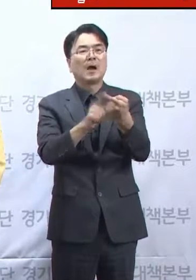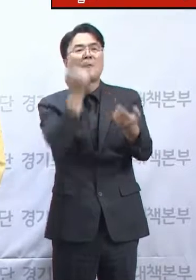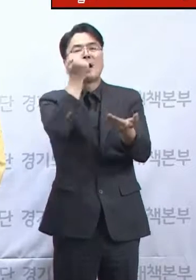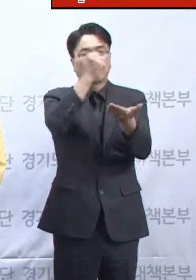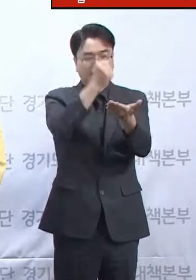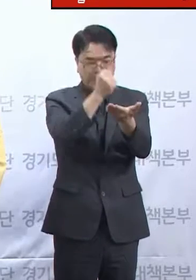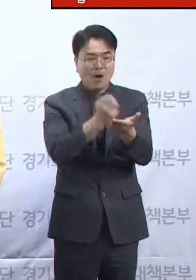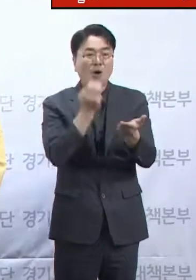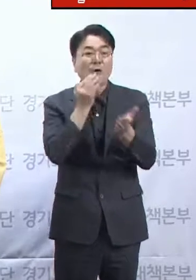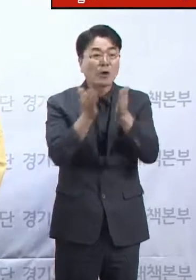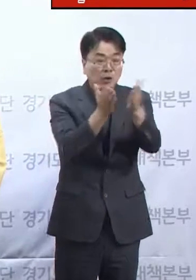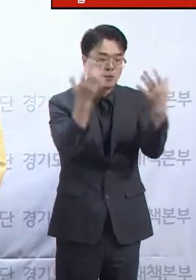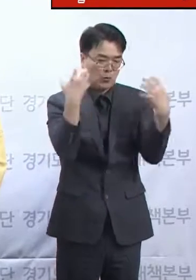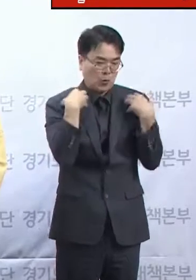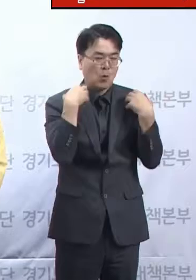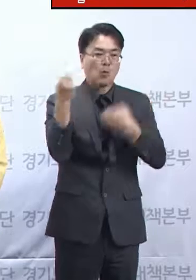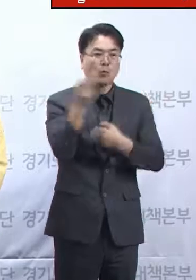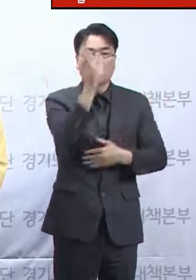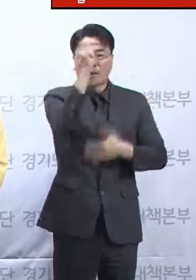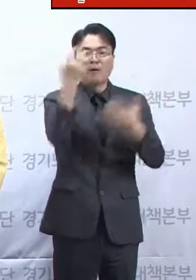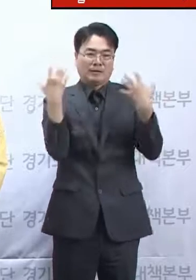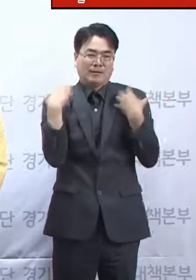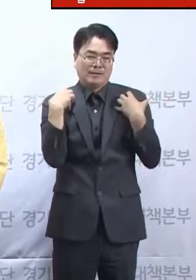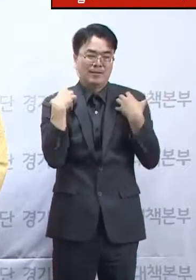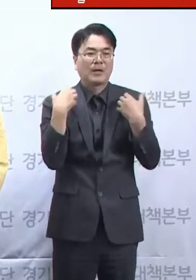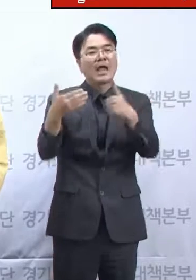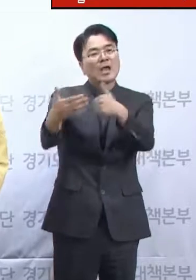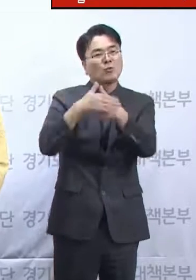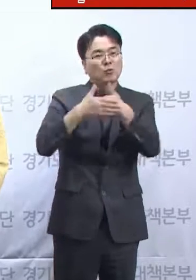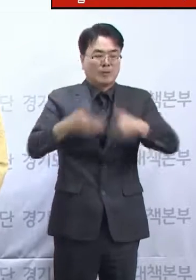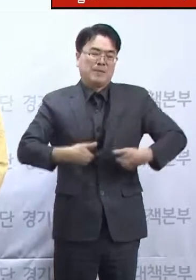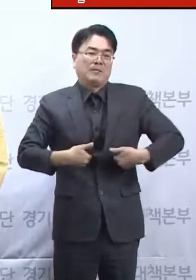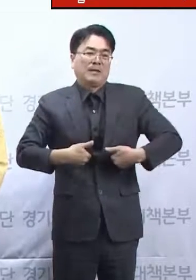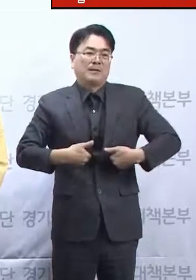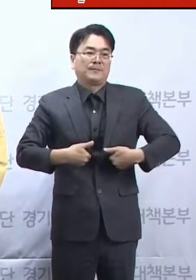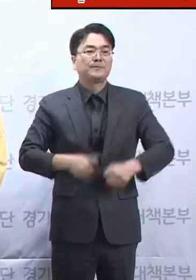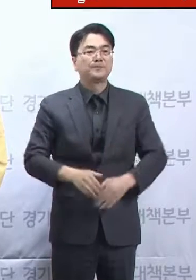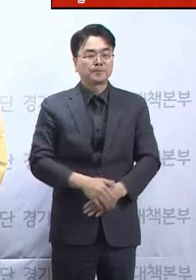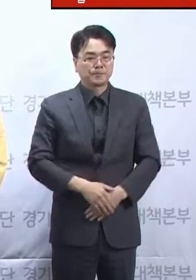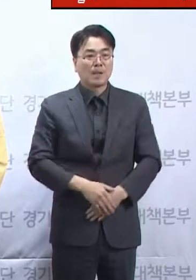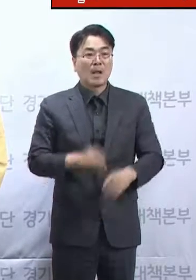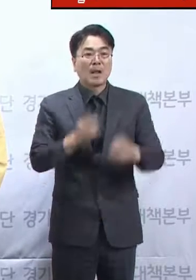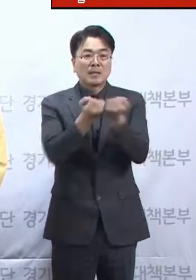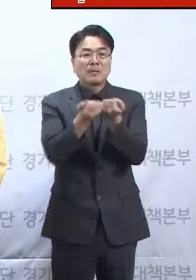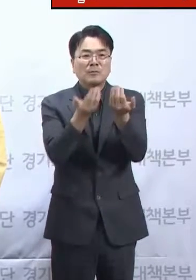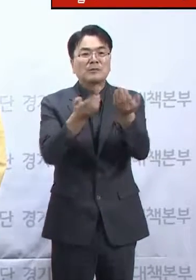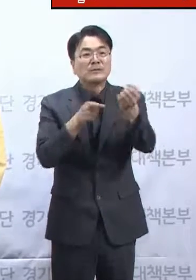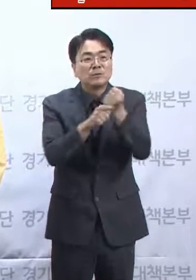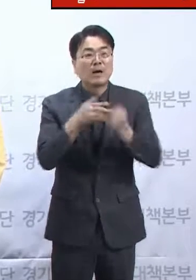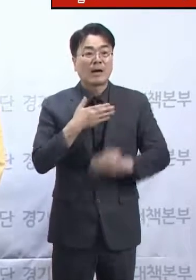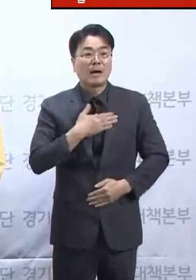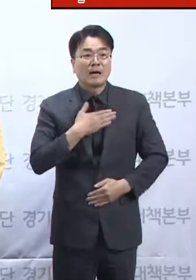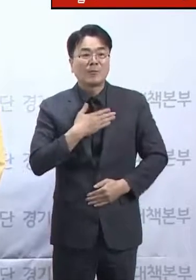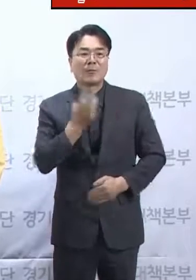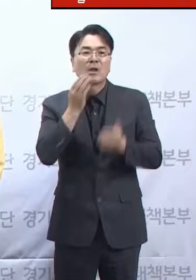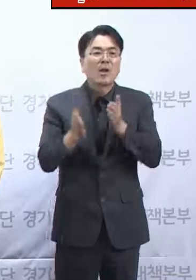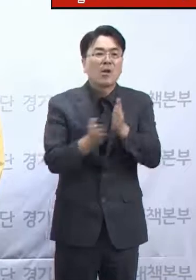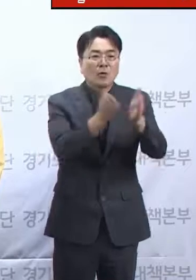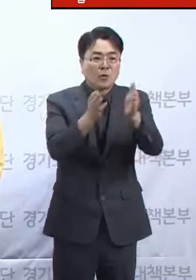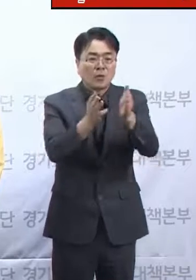경기도 경찰청의 지원이 필요하다고 생각합니다. 이런 말씀을 드리는 이유는 경기도는 약 한